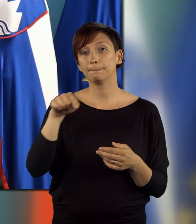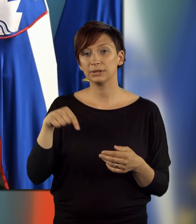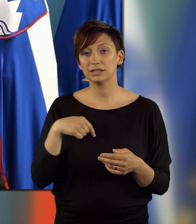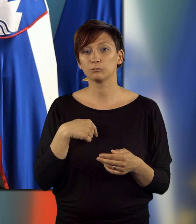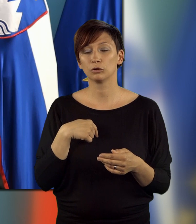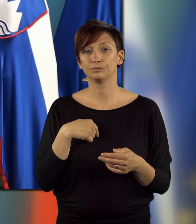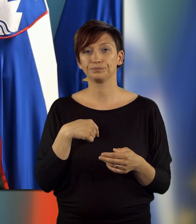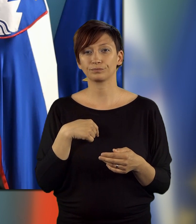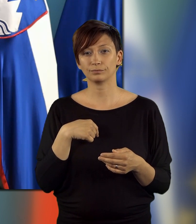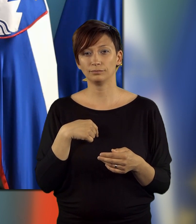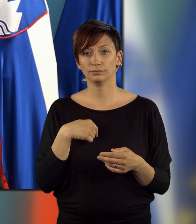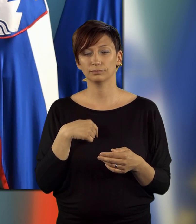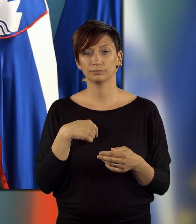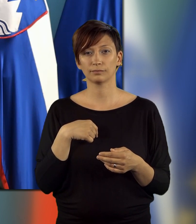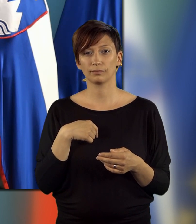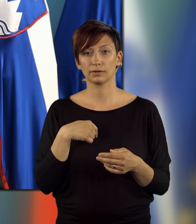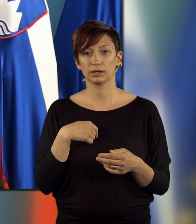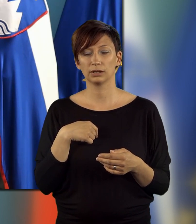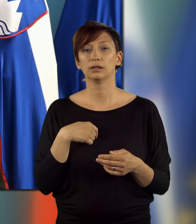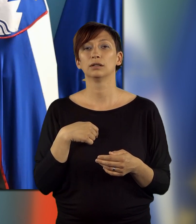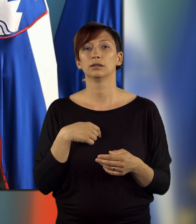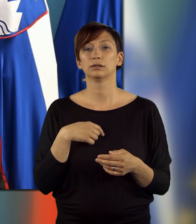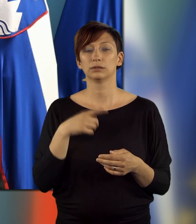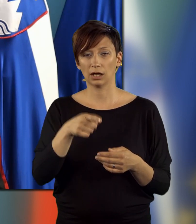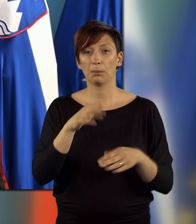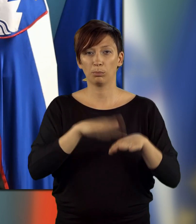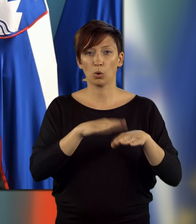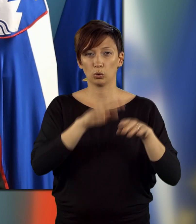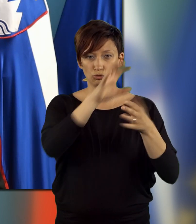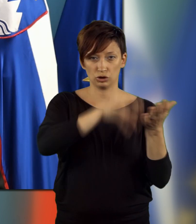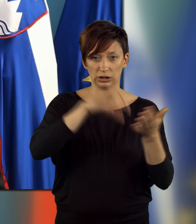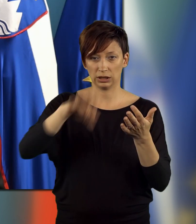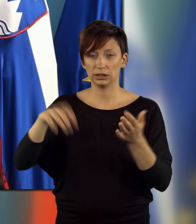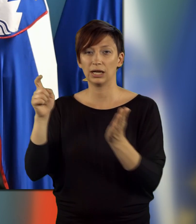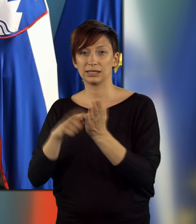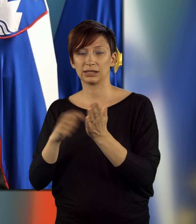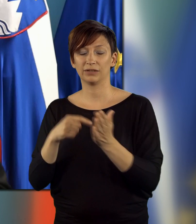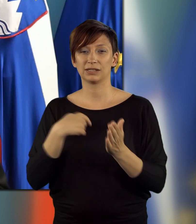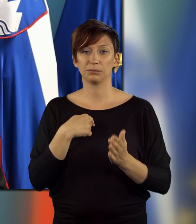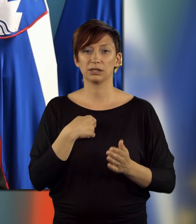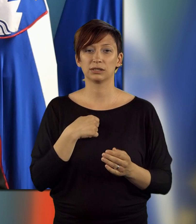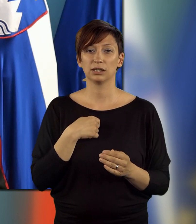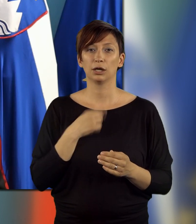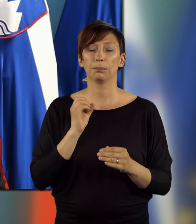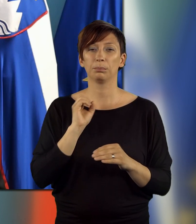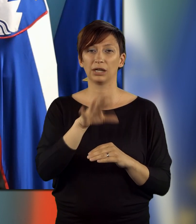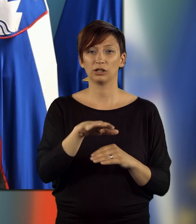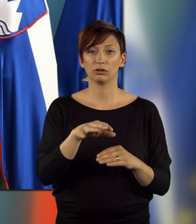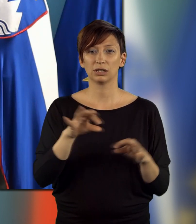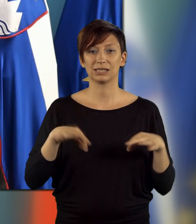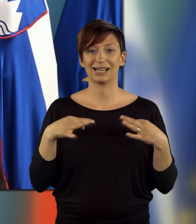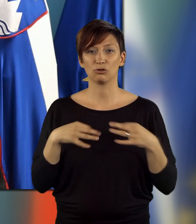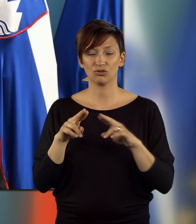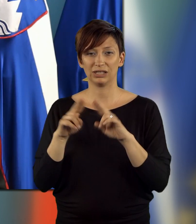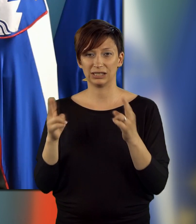Mi smo, torej, ta poročila in zahteve sem jaz preko